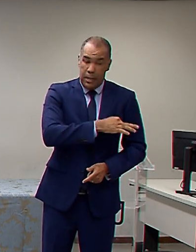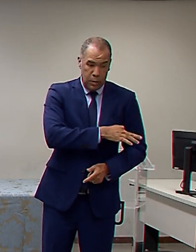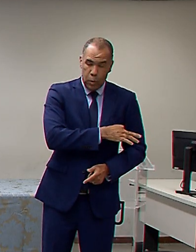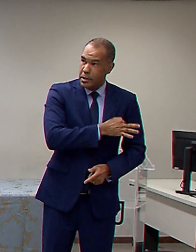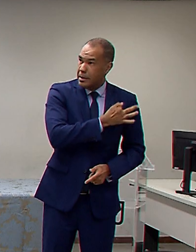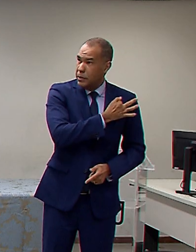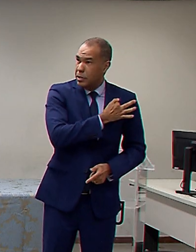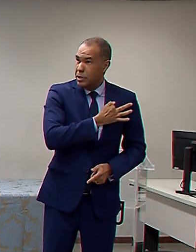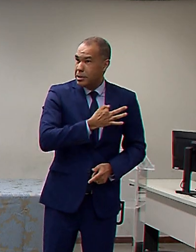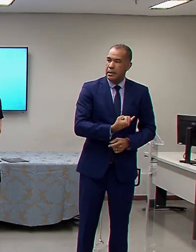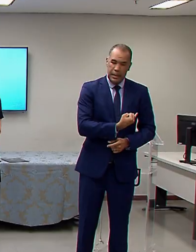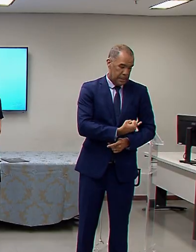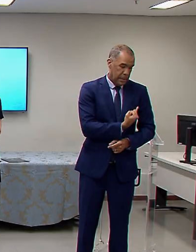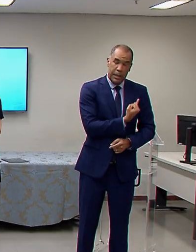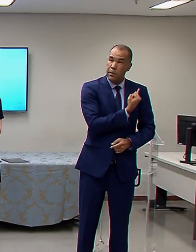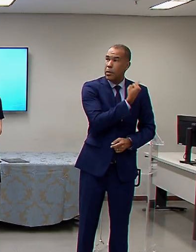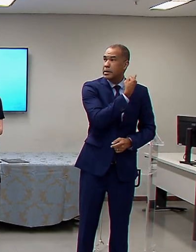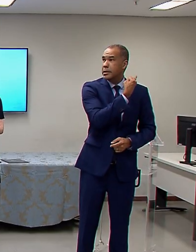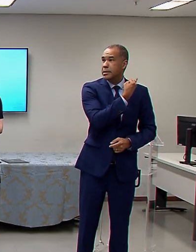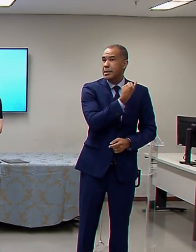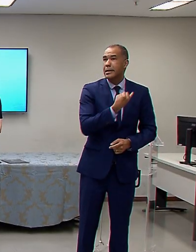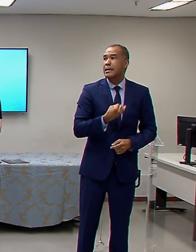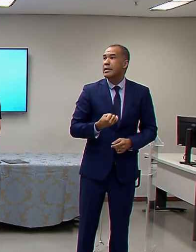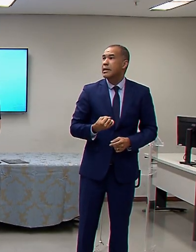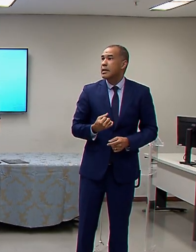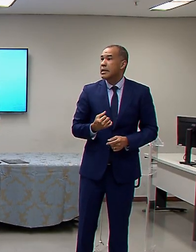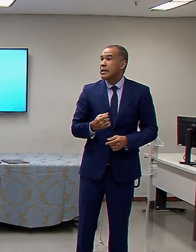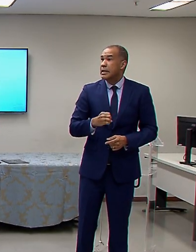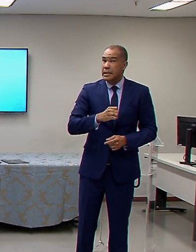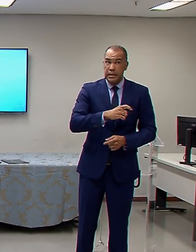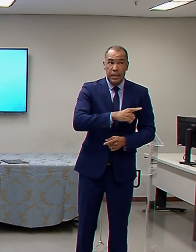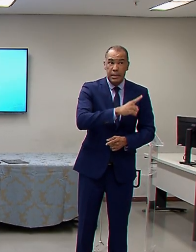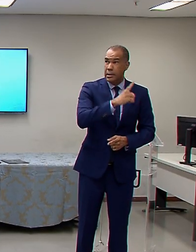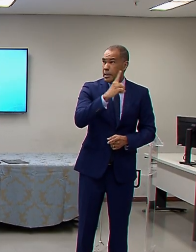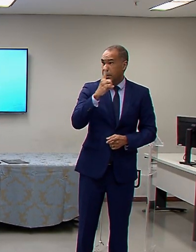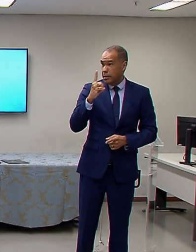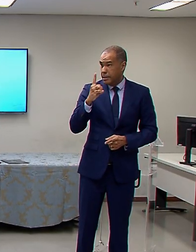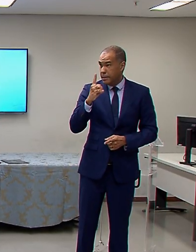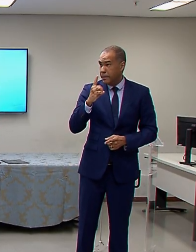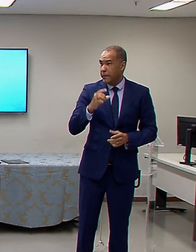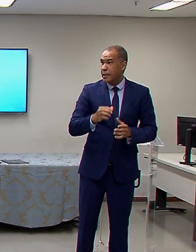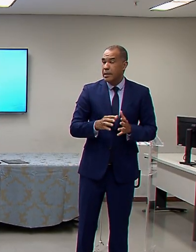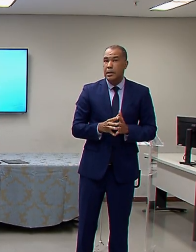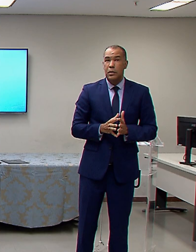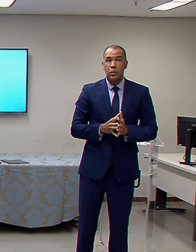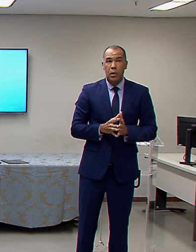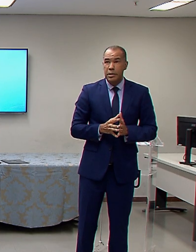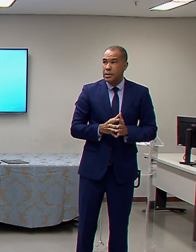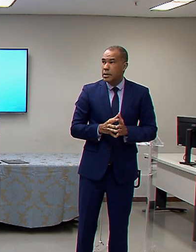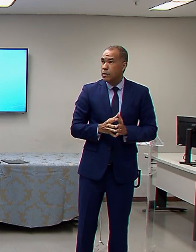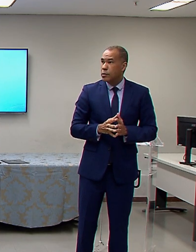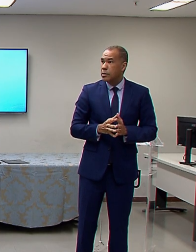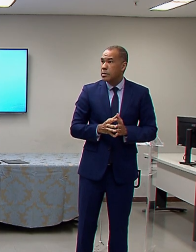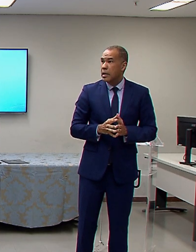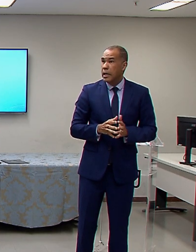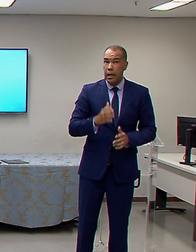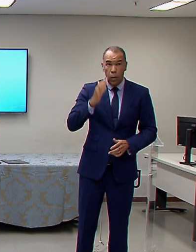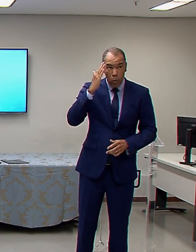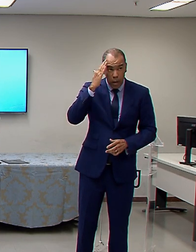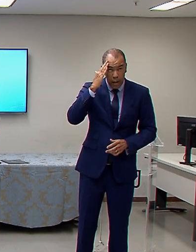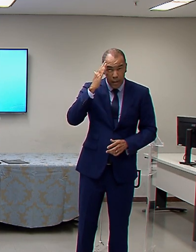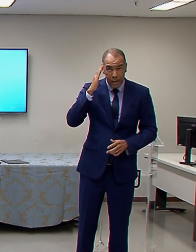Tereza de Assis Moura. Dada a importância dessa data, nós temos